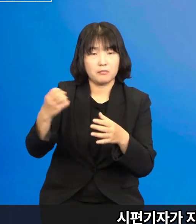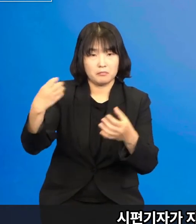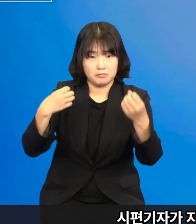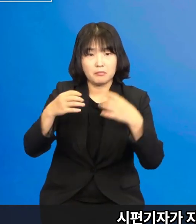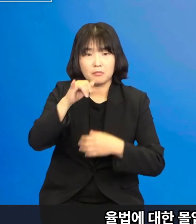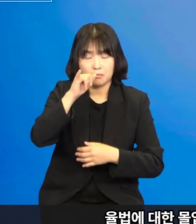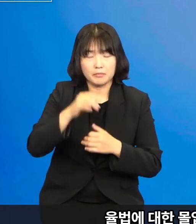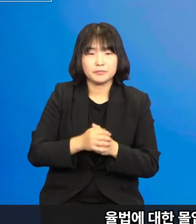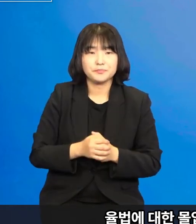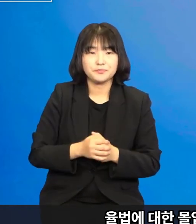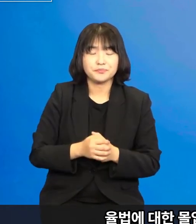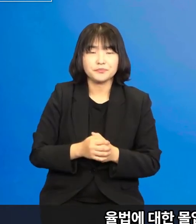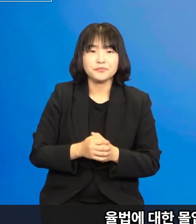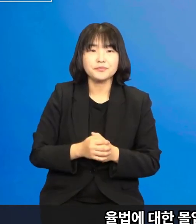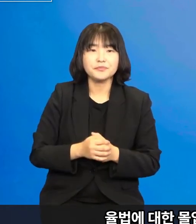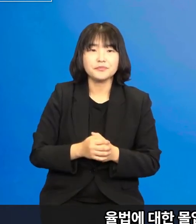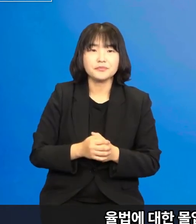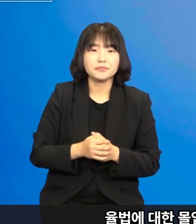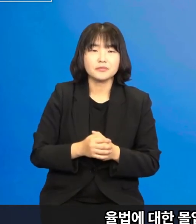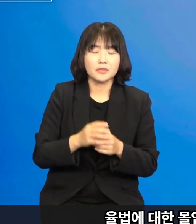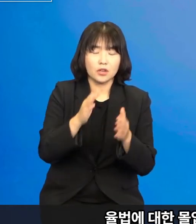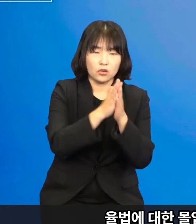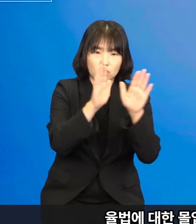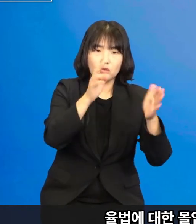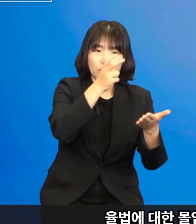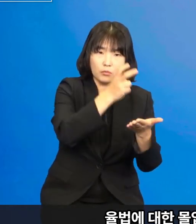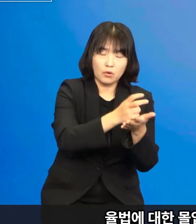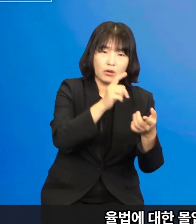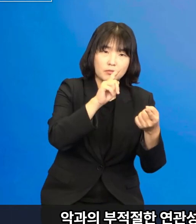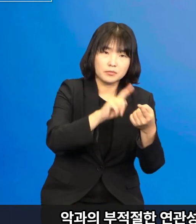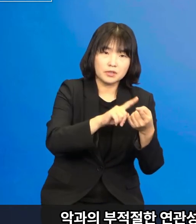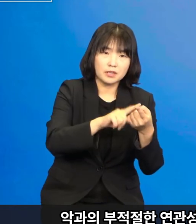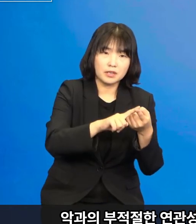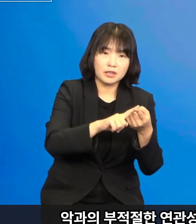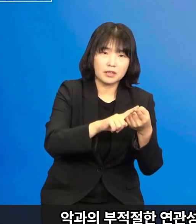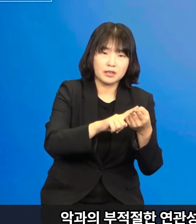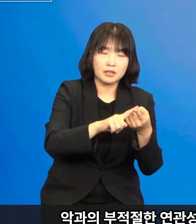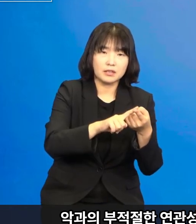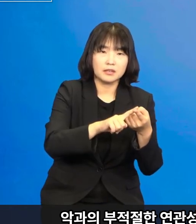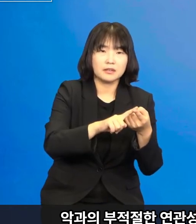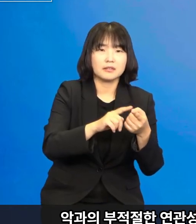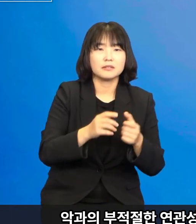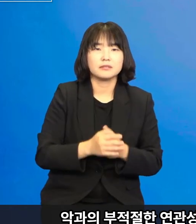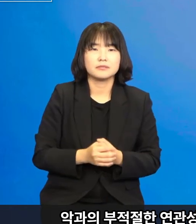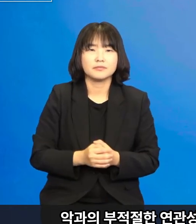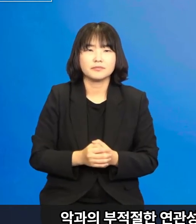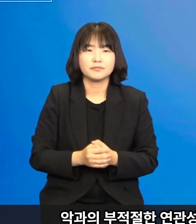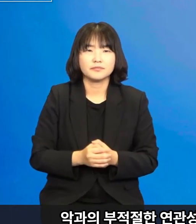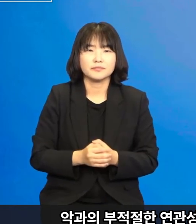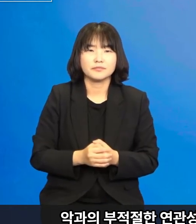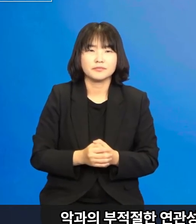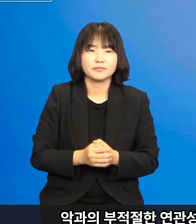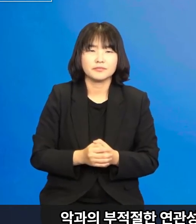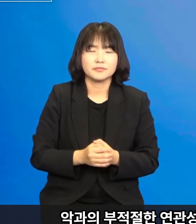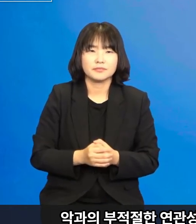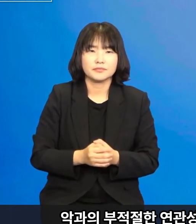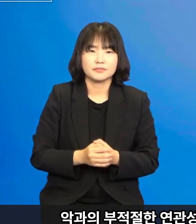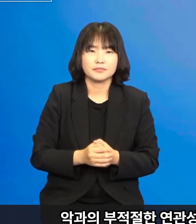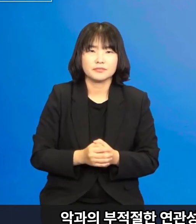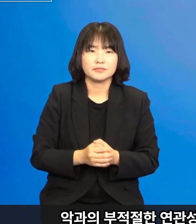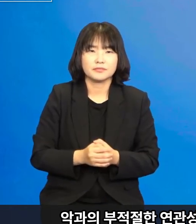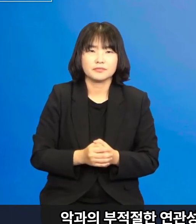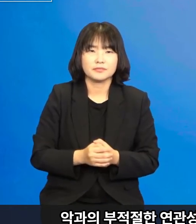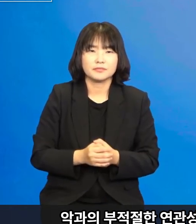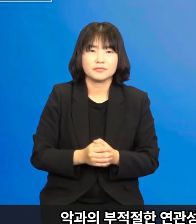하냐면 율법에 대한 몰입과 묵성이 일절이 묘사된 악과의 부적절한 연관성에 대한